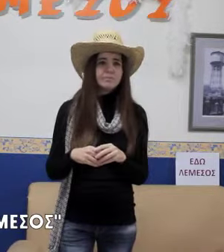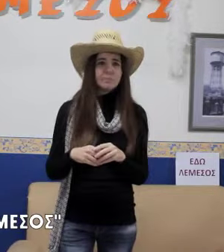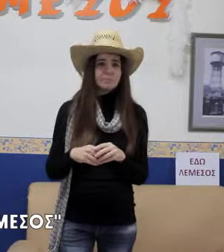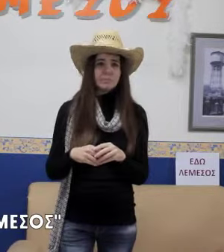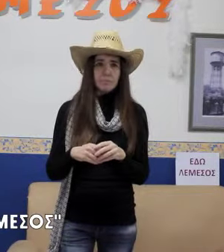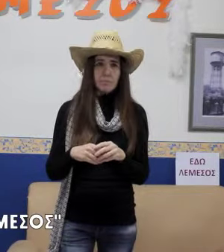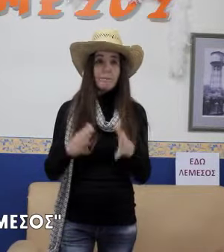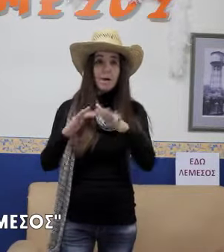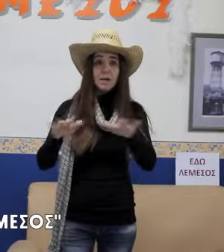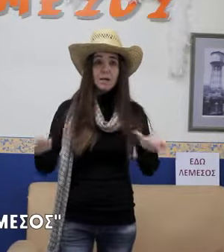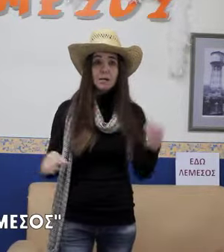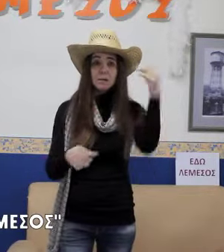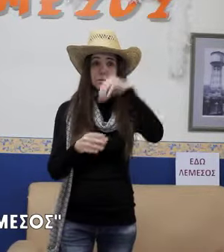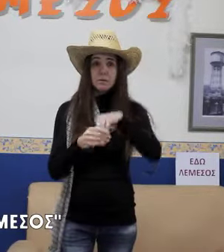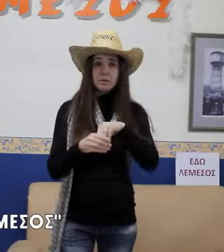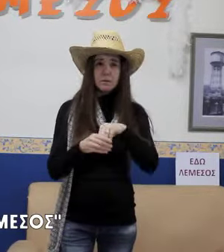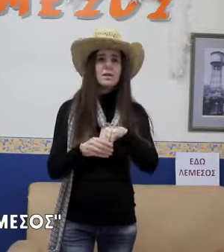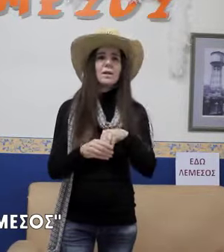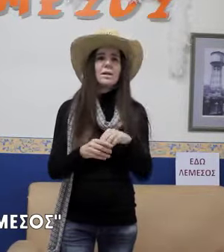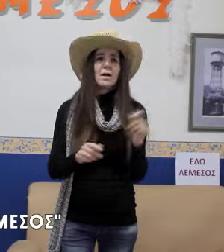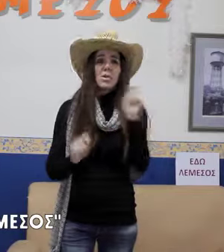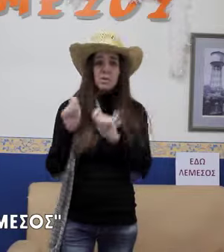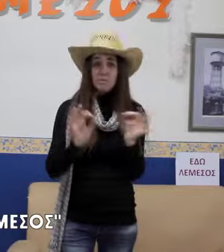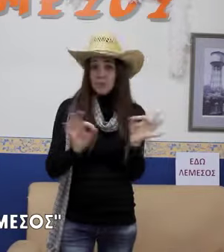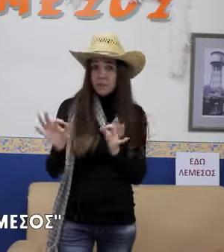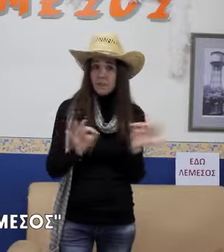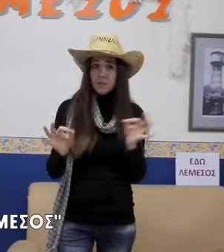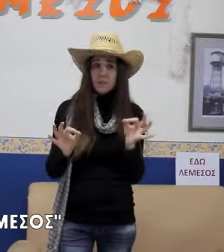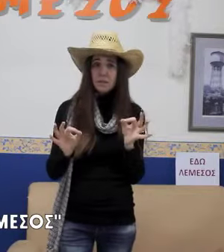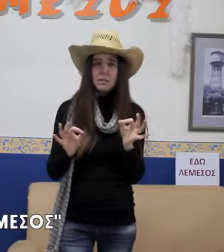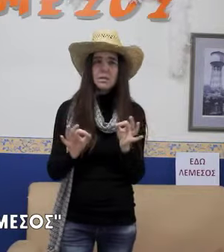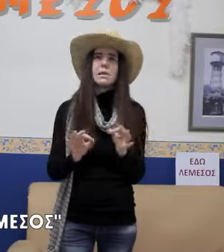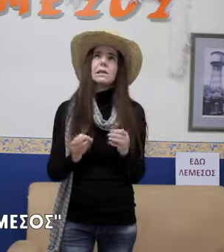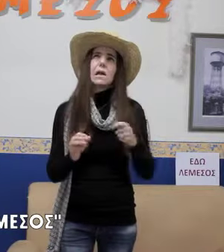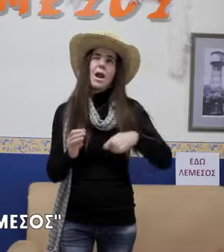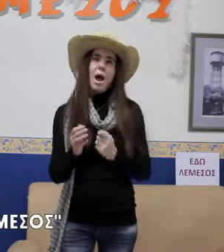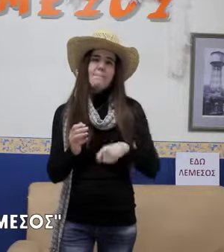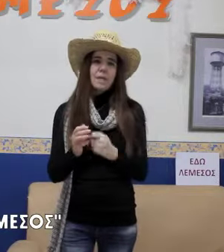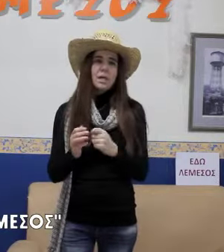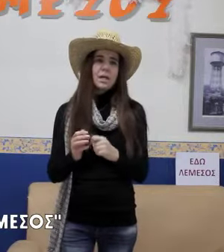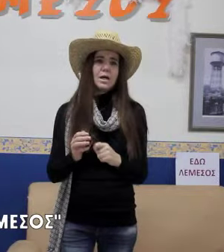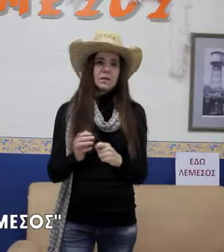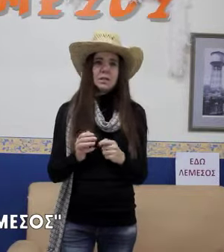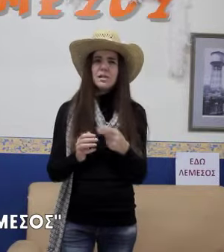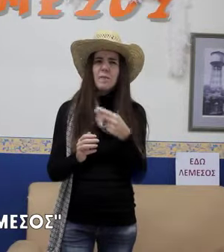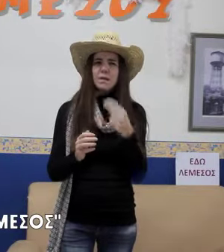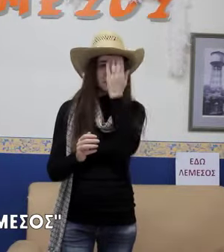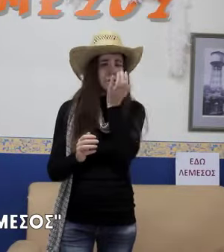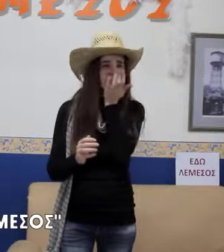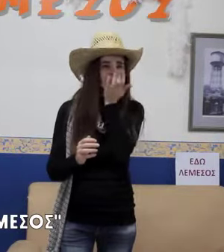Παράλληλα, θα λειτουργεί εργαστήρι κατασκευής και διακόσμησης κεραμικής και χάρτινης μάσκας